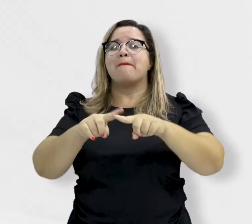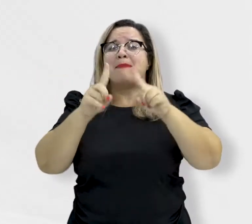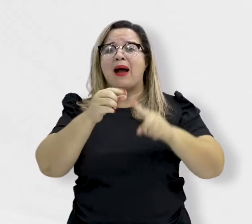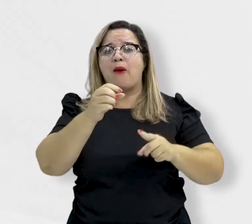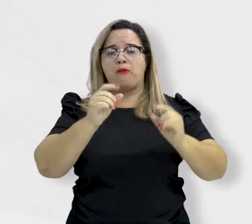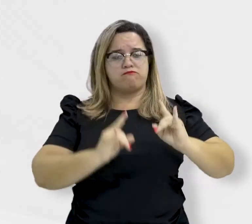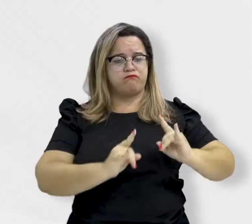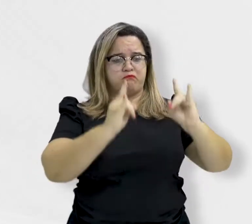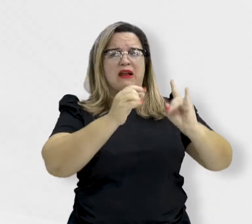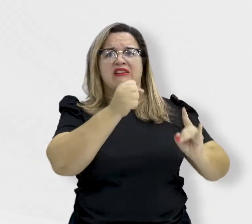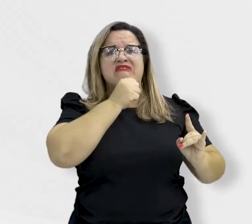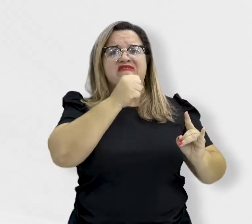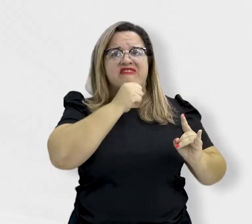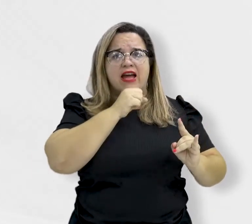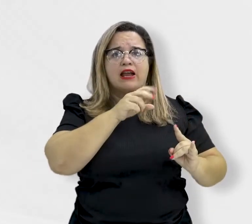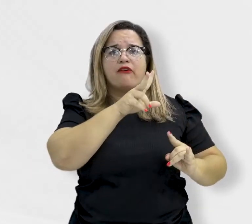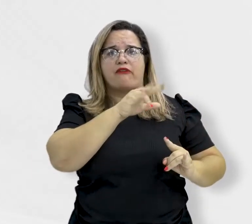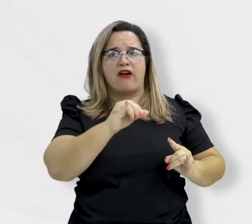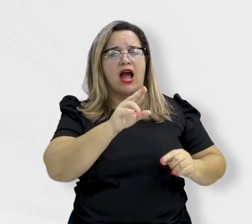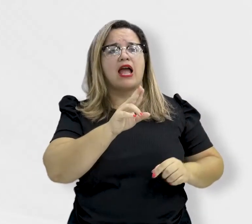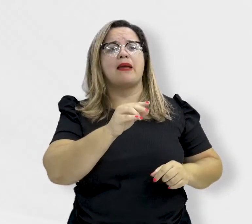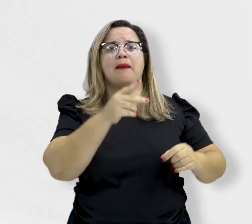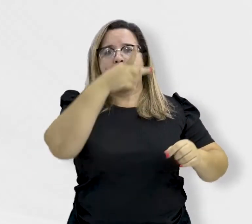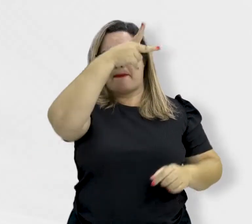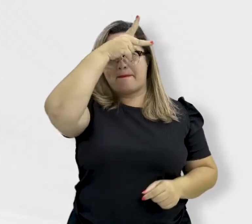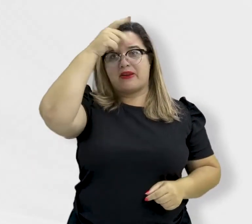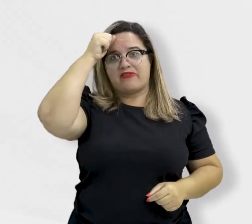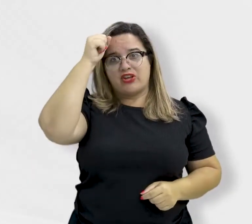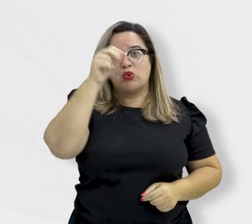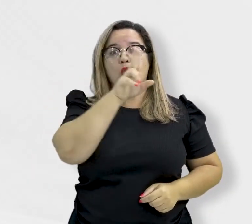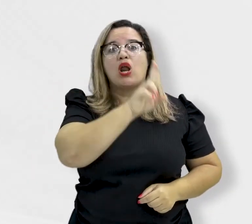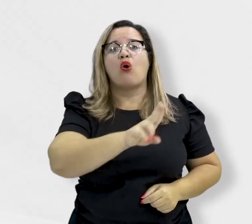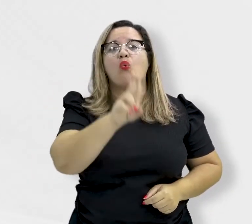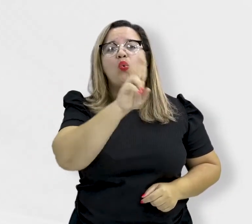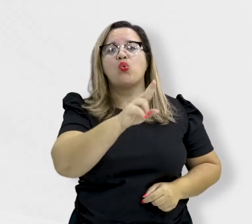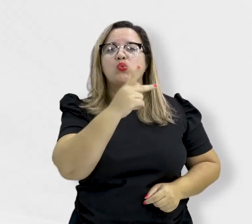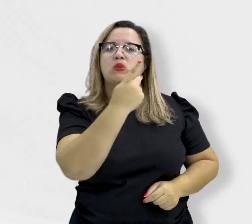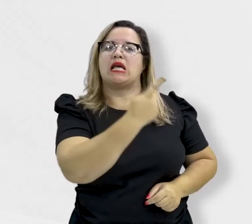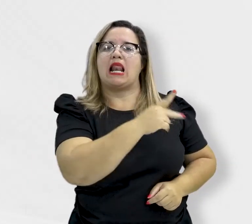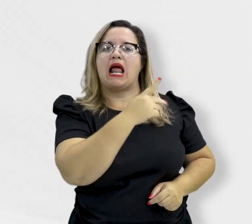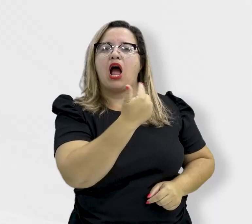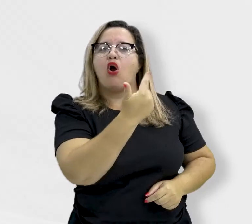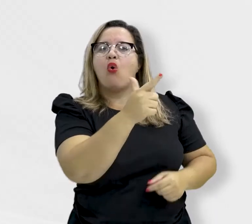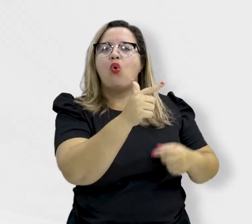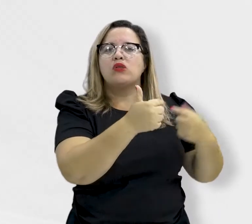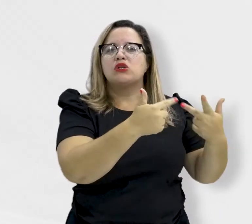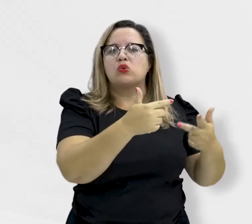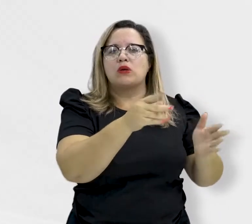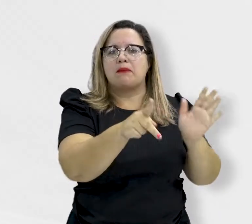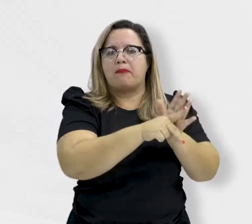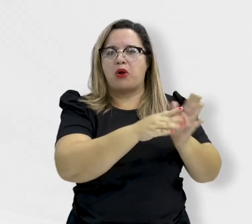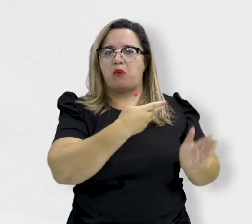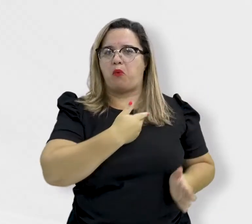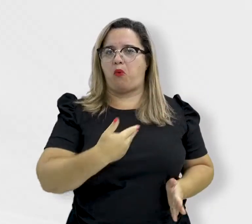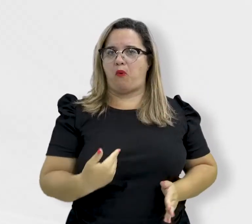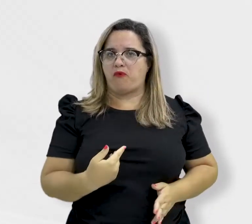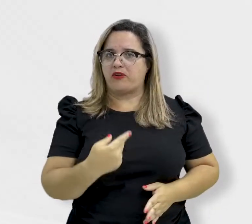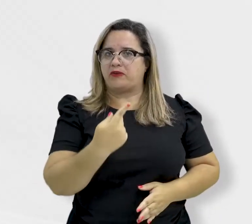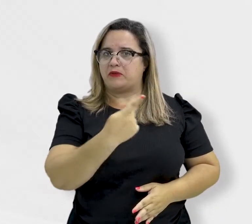municipais. Já a prefeita Andrea Wagner destacou que a localização do terreno onde será construída a nova sede da